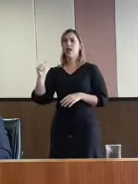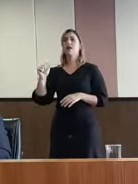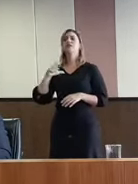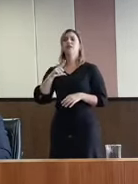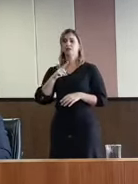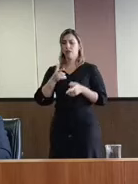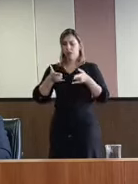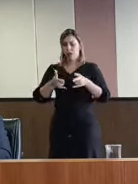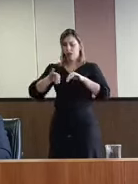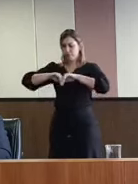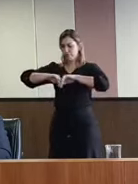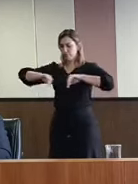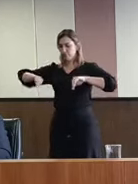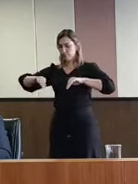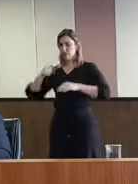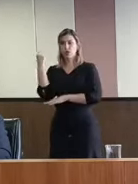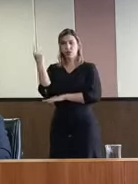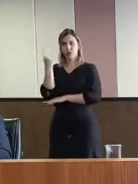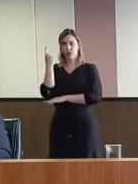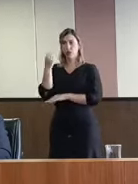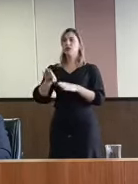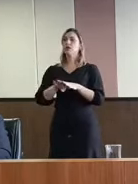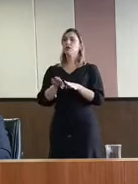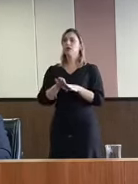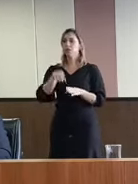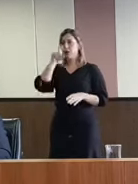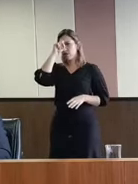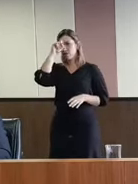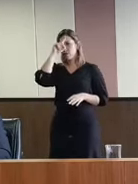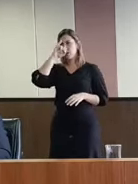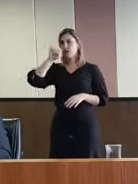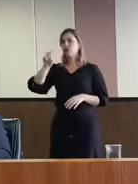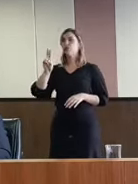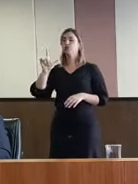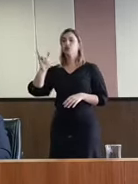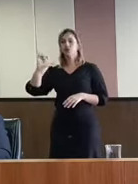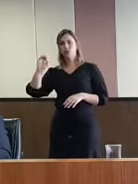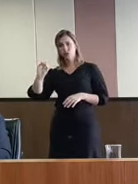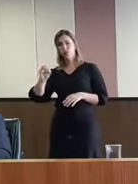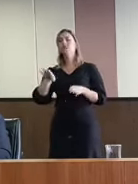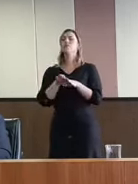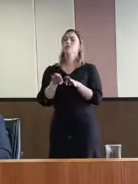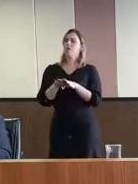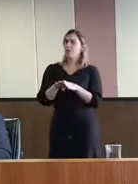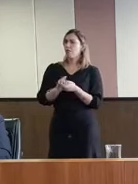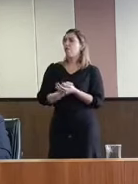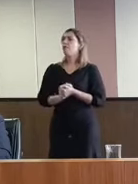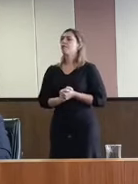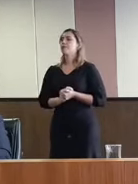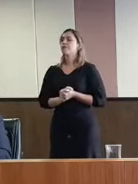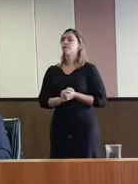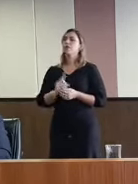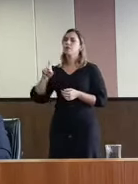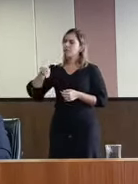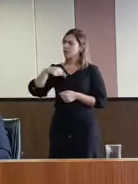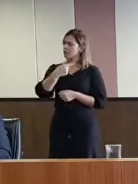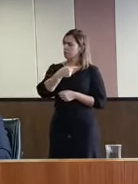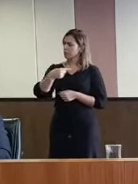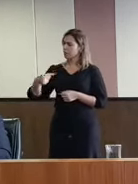do resto do funcionamento do hospital. O Hospital Júlio Mírio já está preparado para receber pacientes. Na próxima